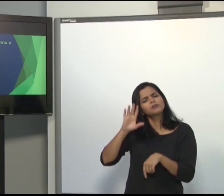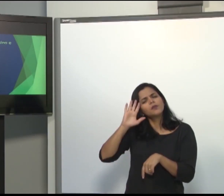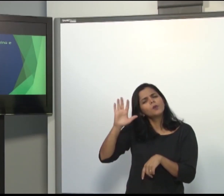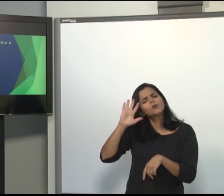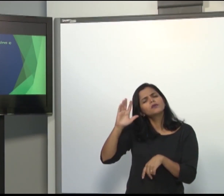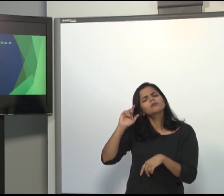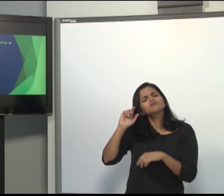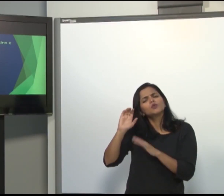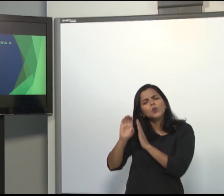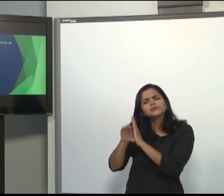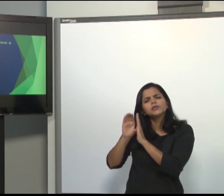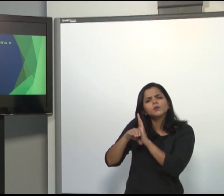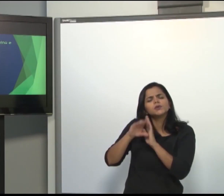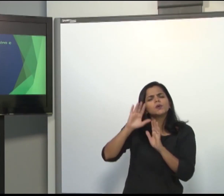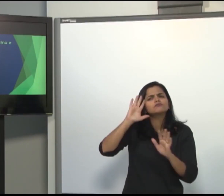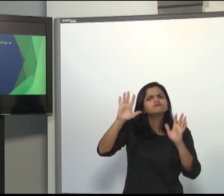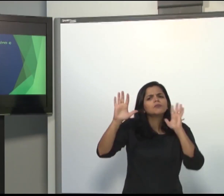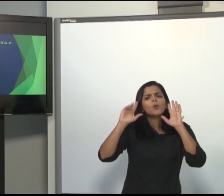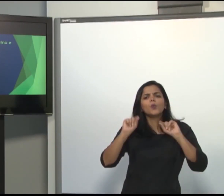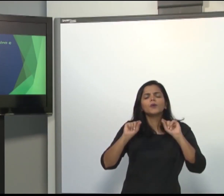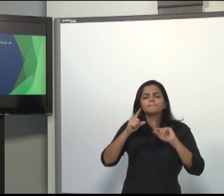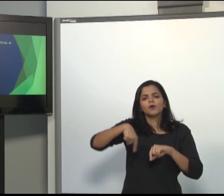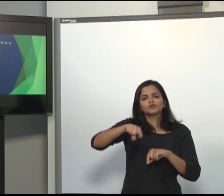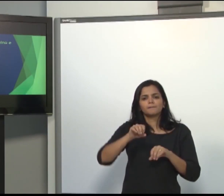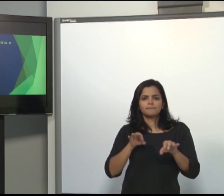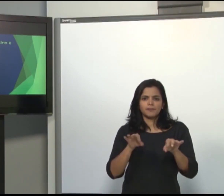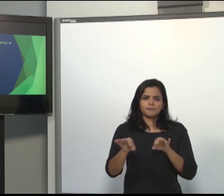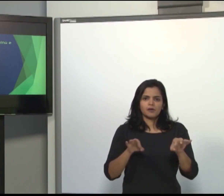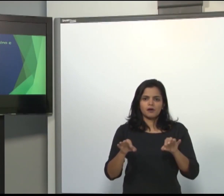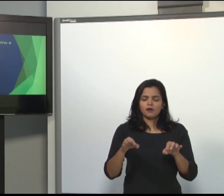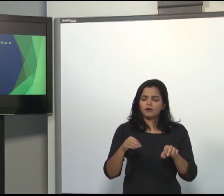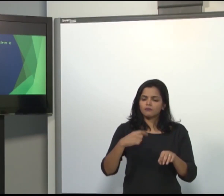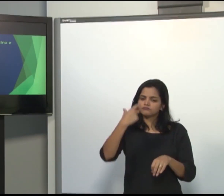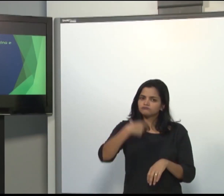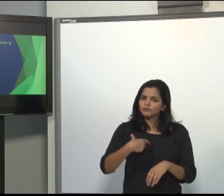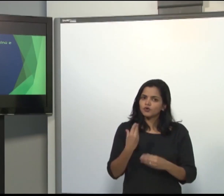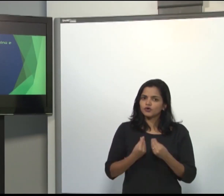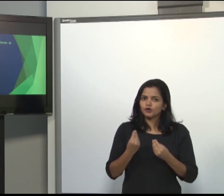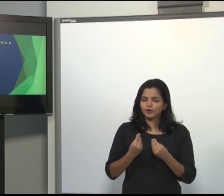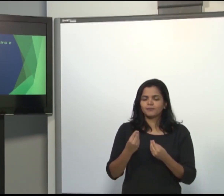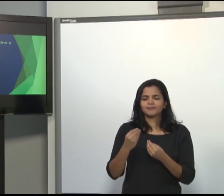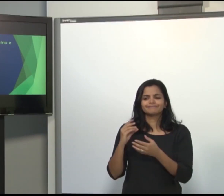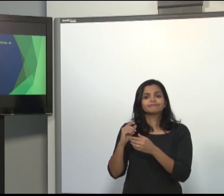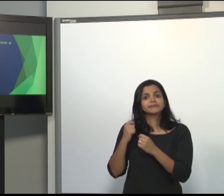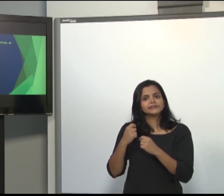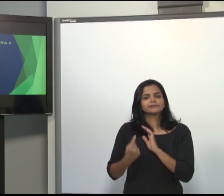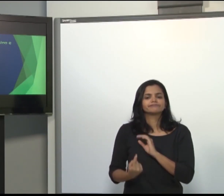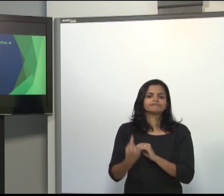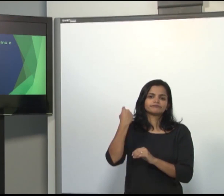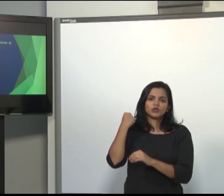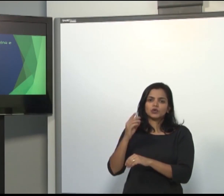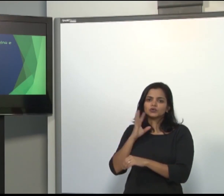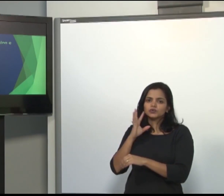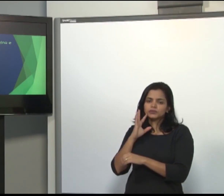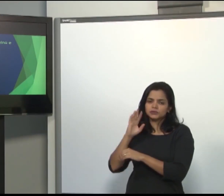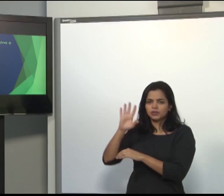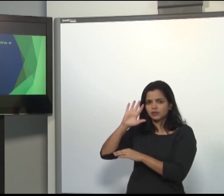alguns conceitos, de forma que vocês possam se preparar a partir das teorias já